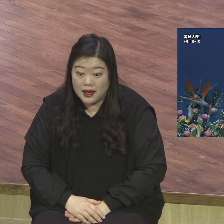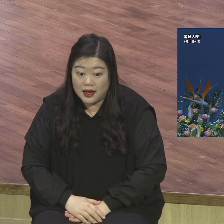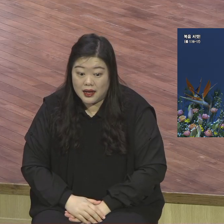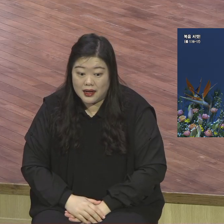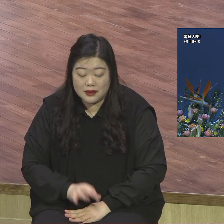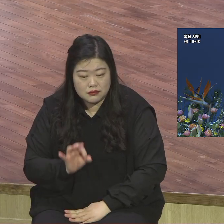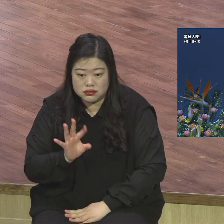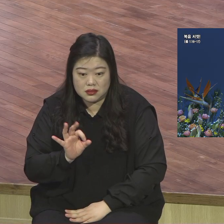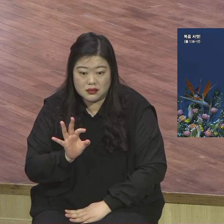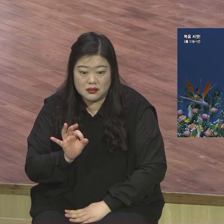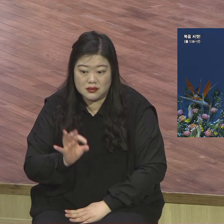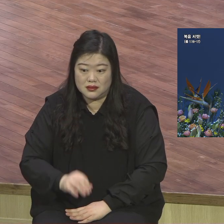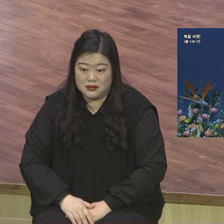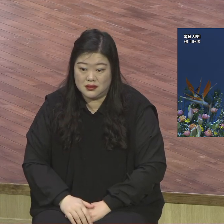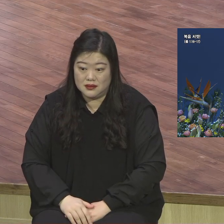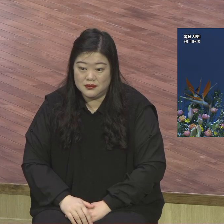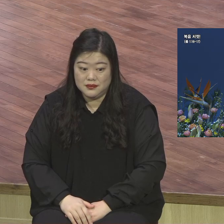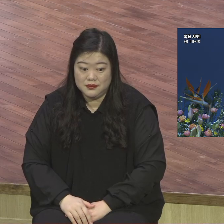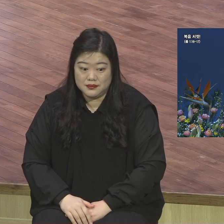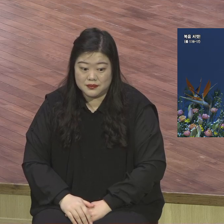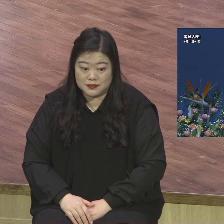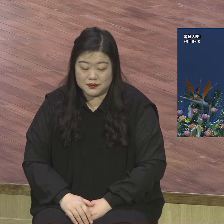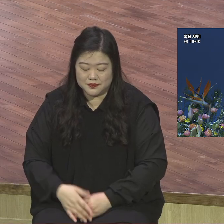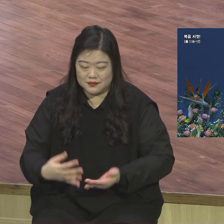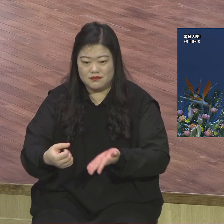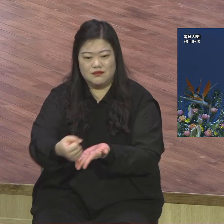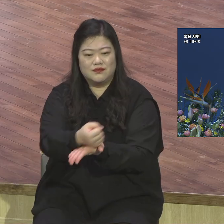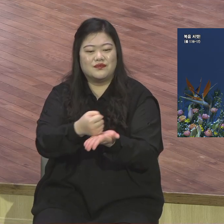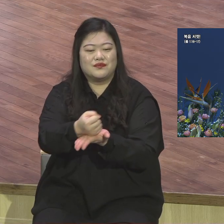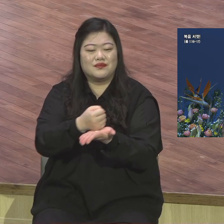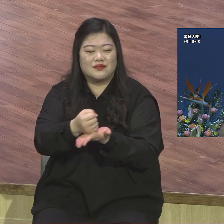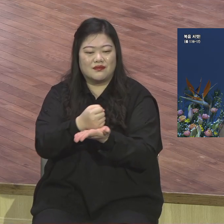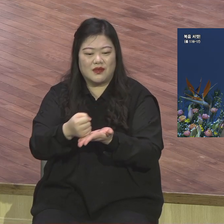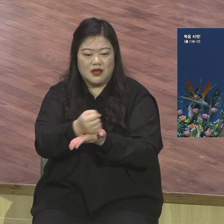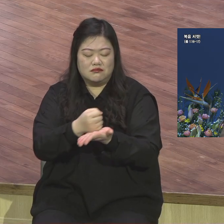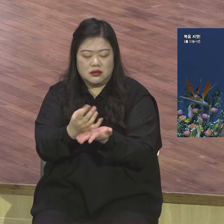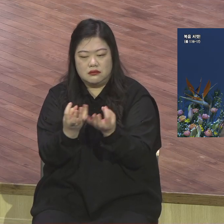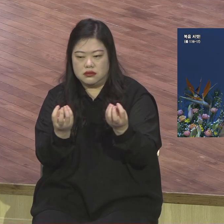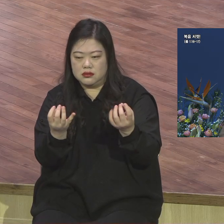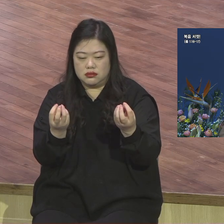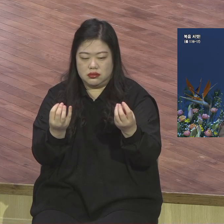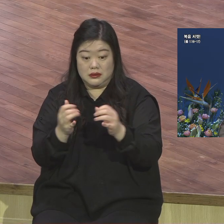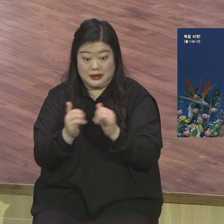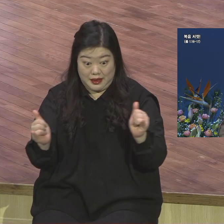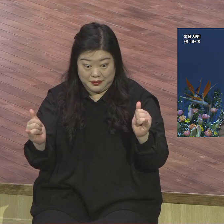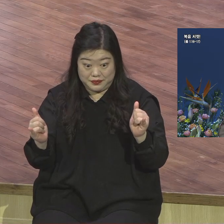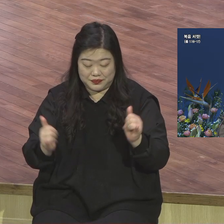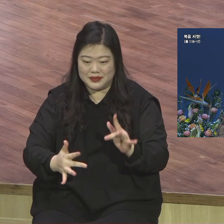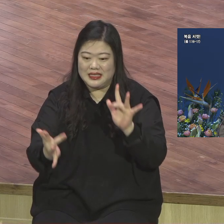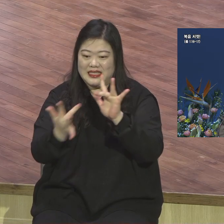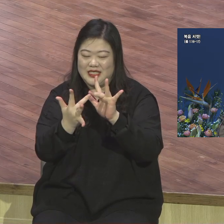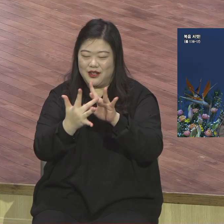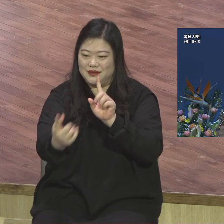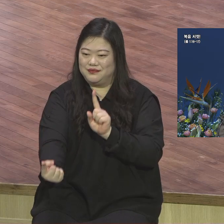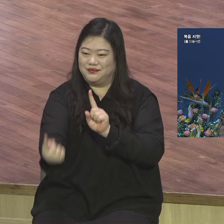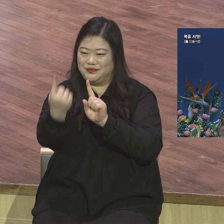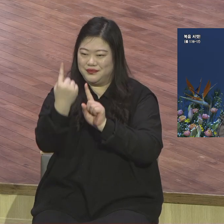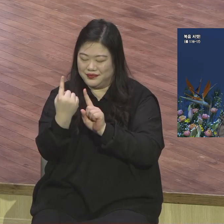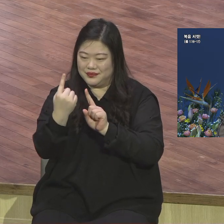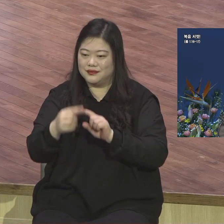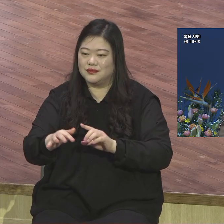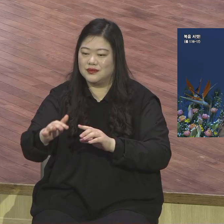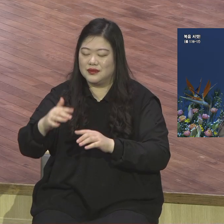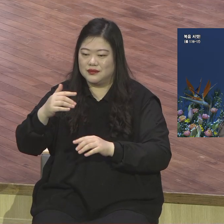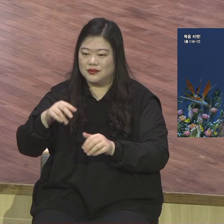전혀 아니죠. 점쟁이가 이 점쟁이들이 비대면을 통해서 온라인 플랫폼을 통해서 깜찍한 캐릭터를